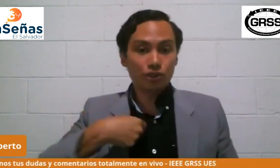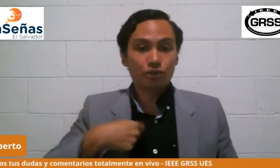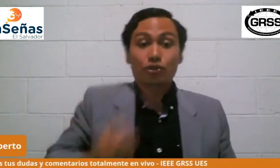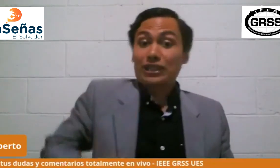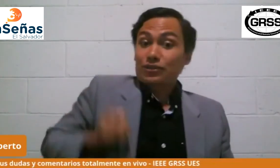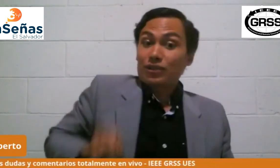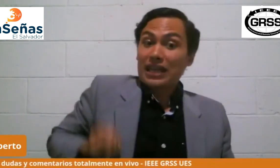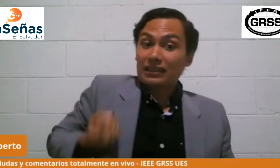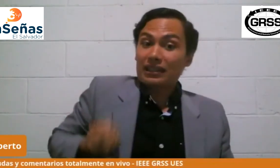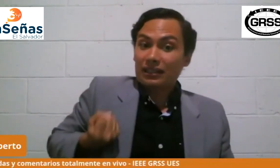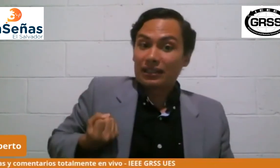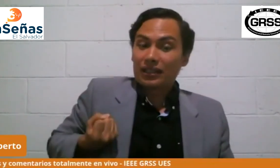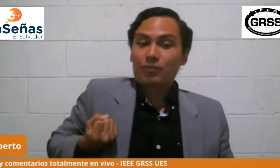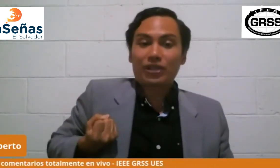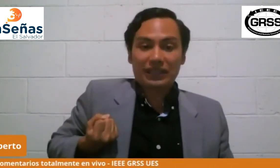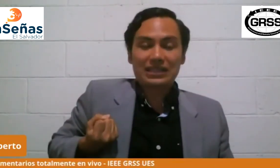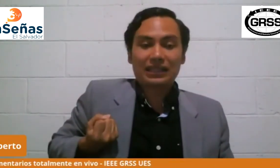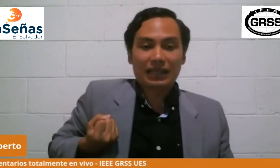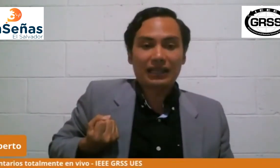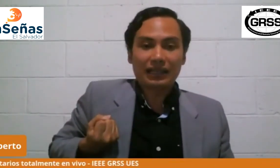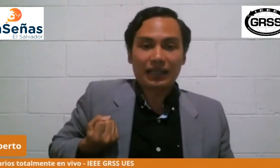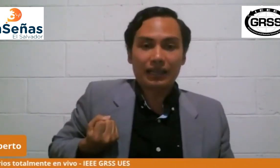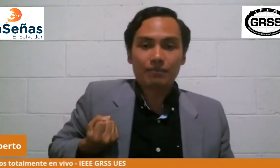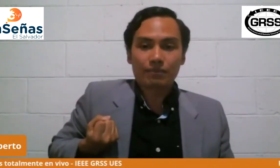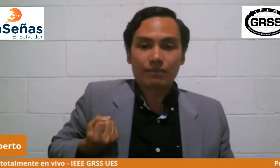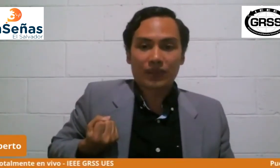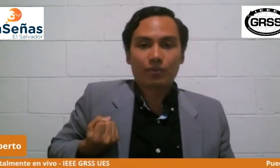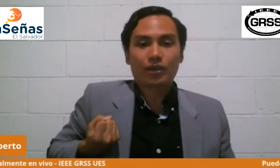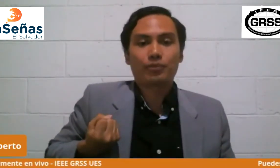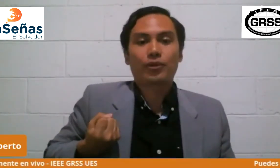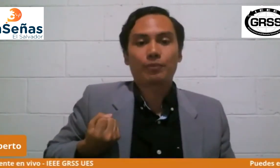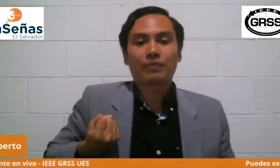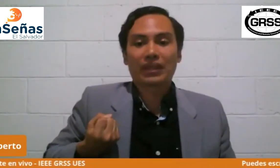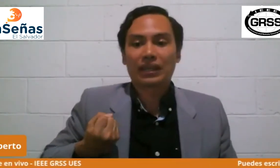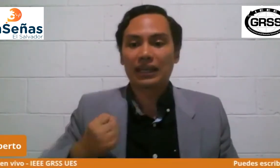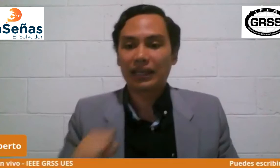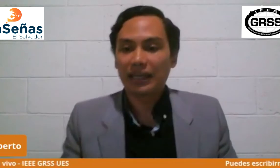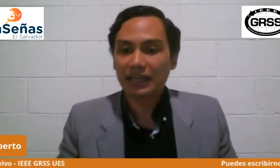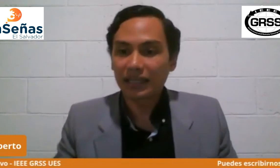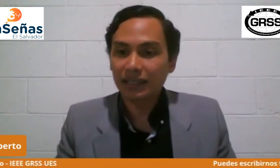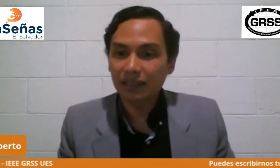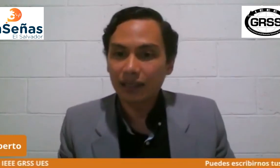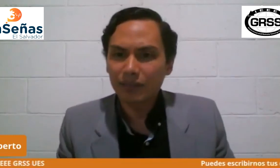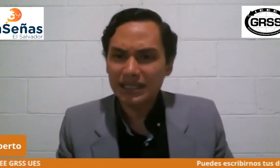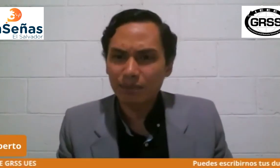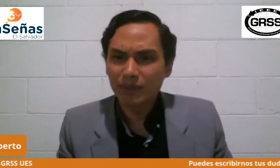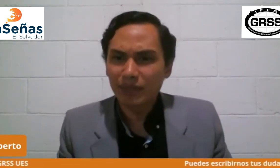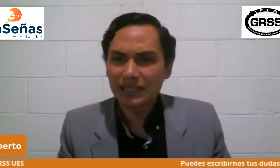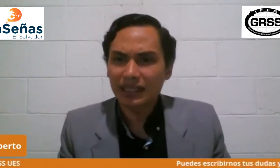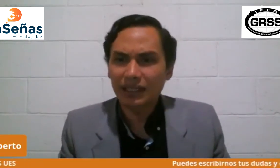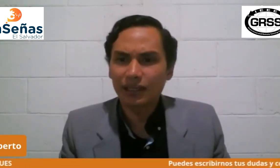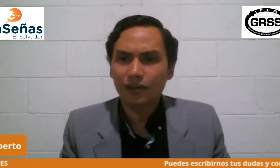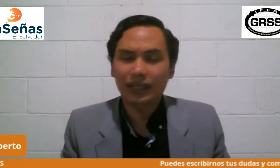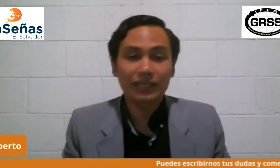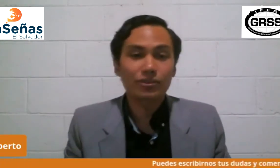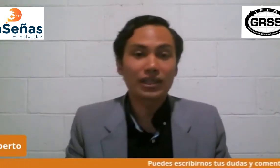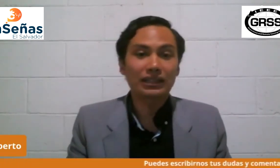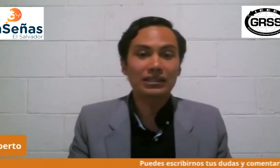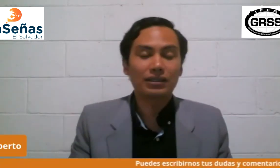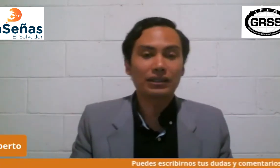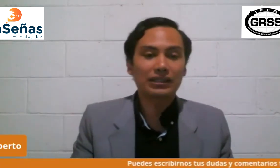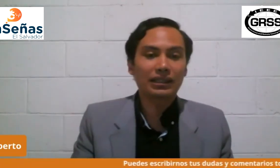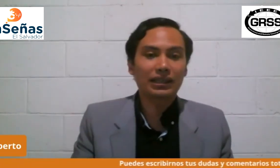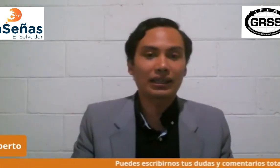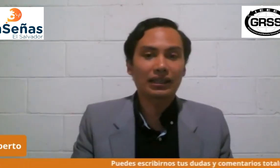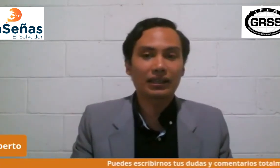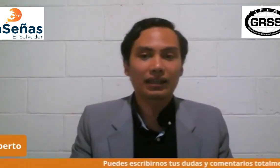dicen yo soy estudiante, y pueden decir de la carrera, por ejemplo, alguien, Bessie me parece que dijo que era estudiante,